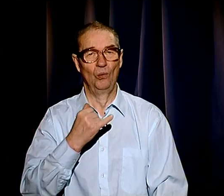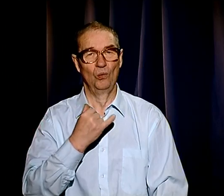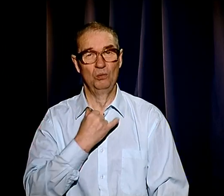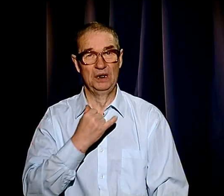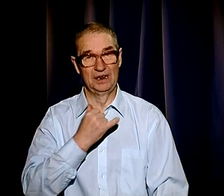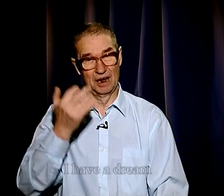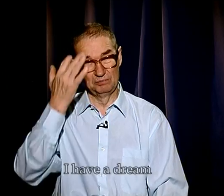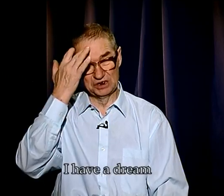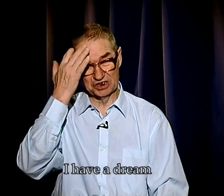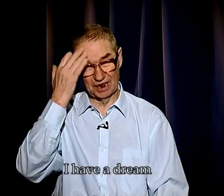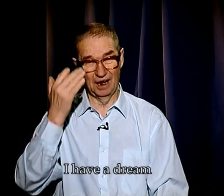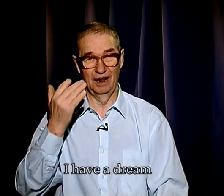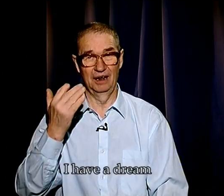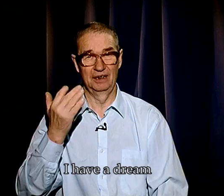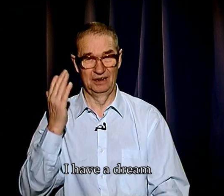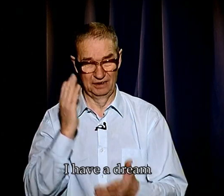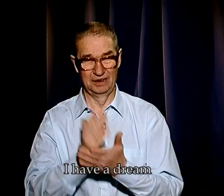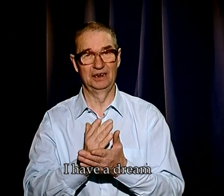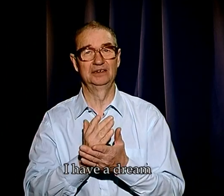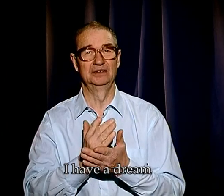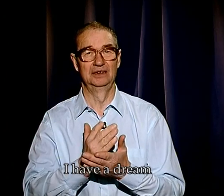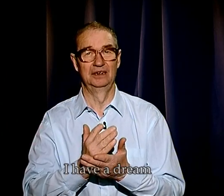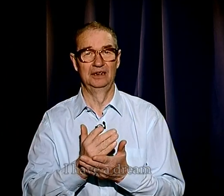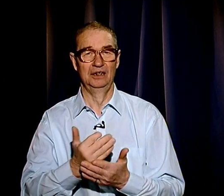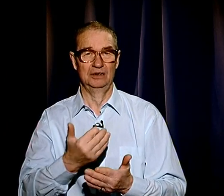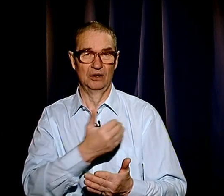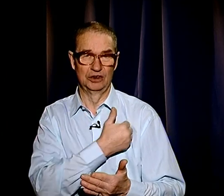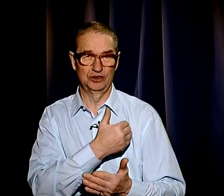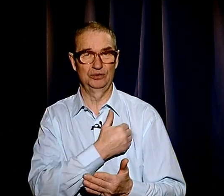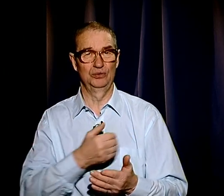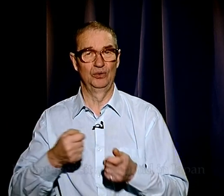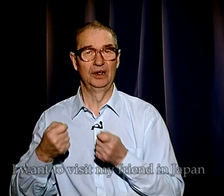У меня мечта есть. Хочу